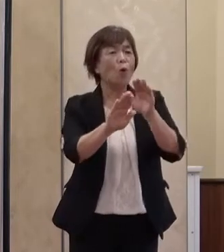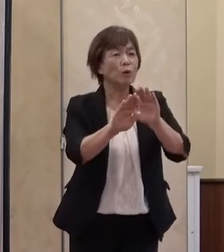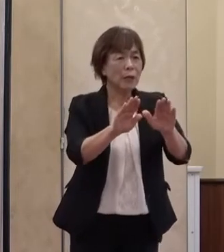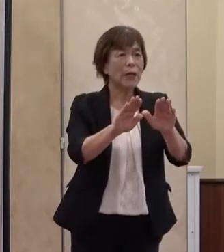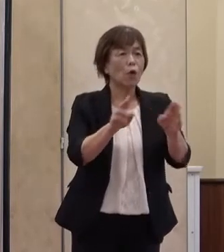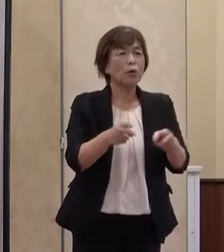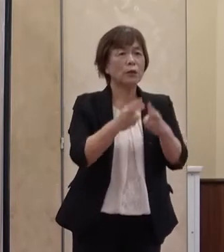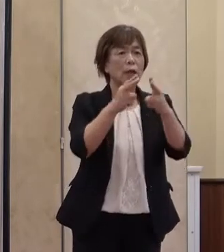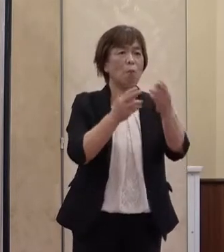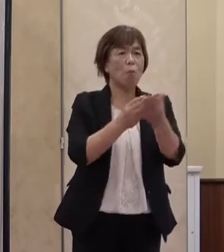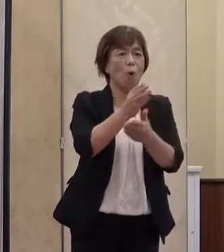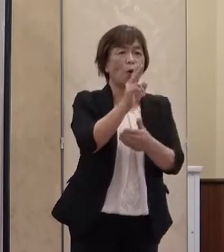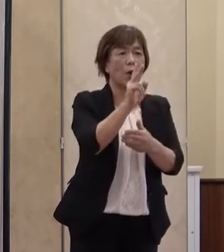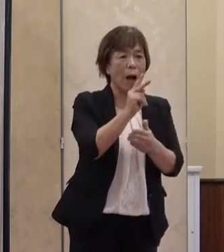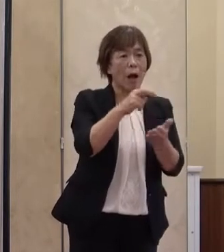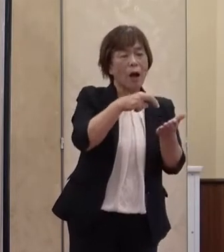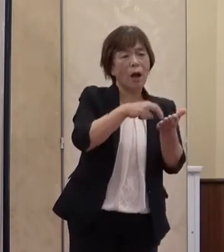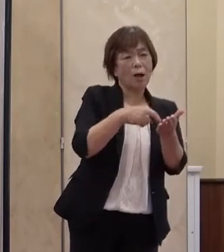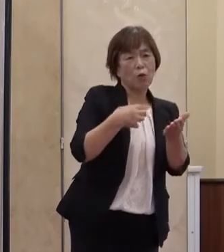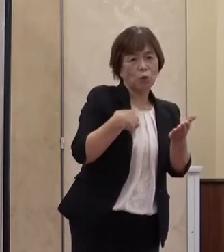ね、官房長官時代に、